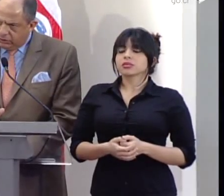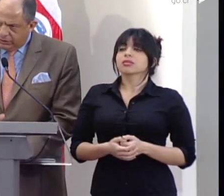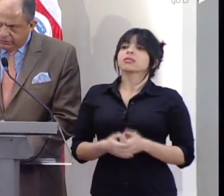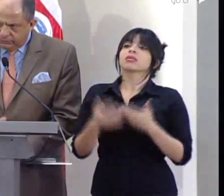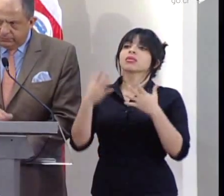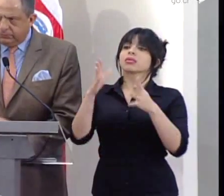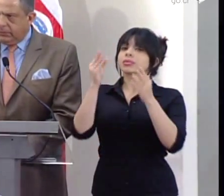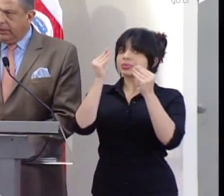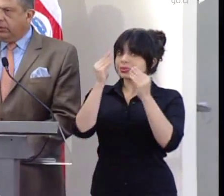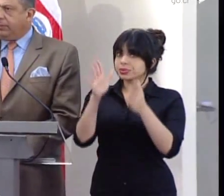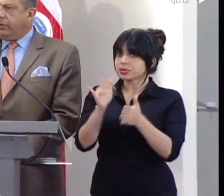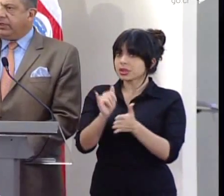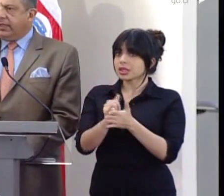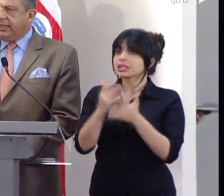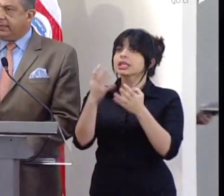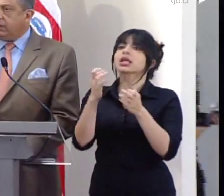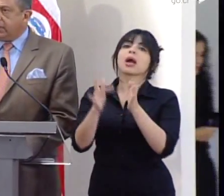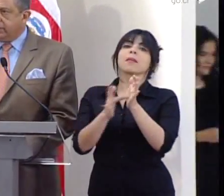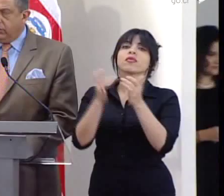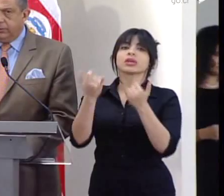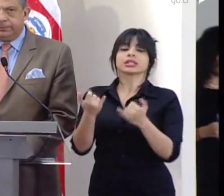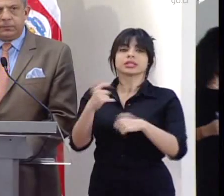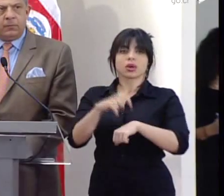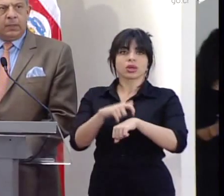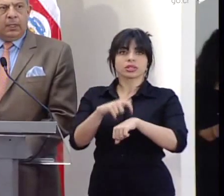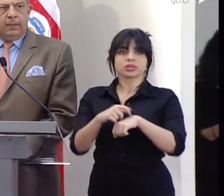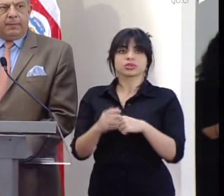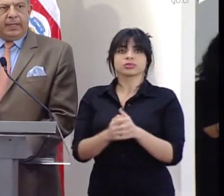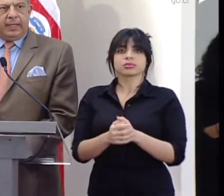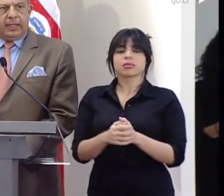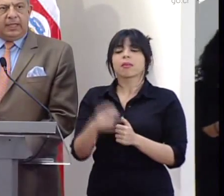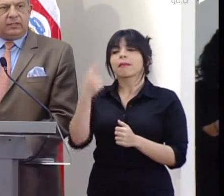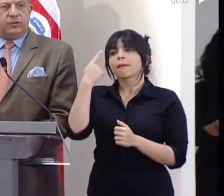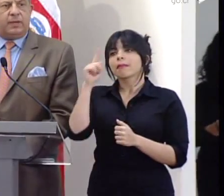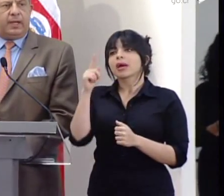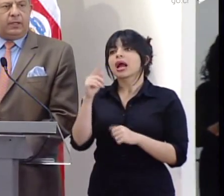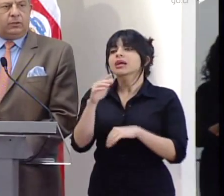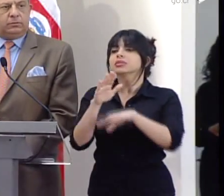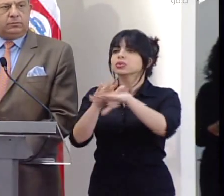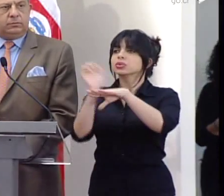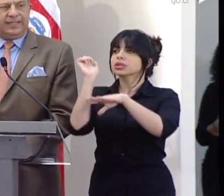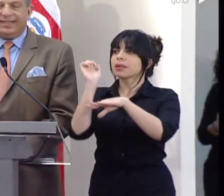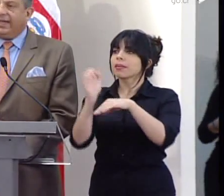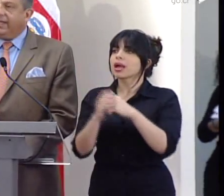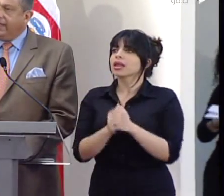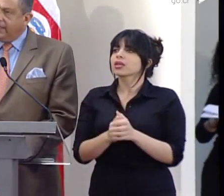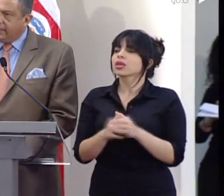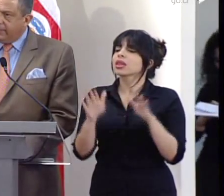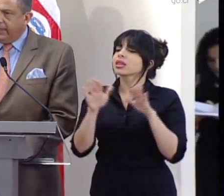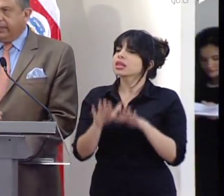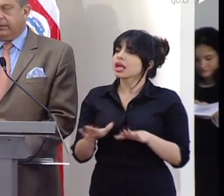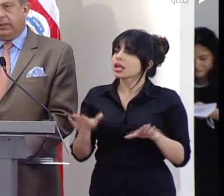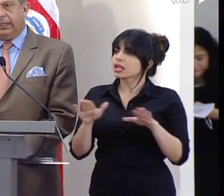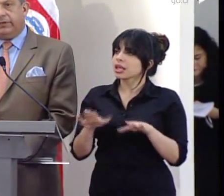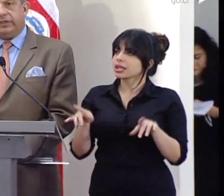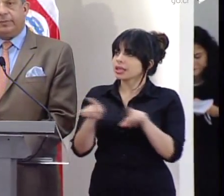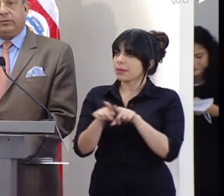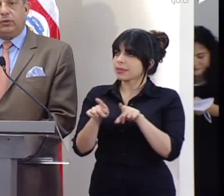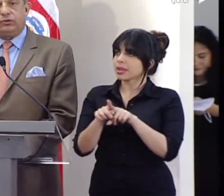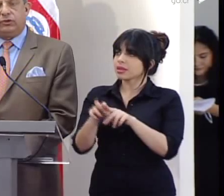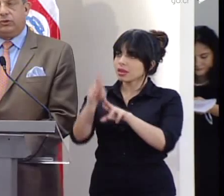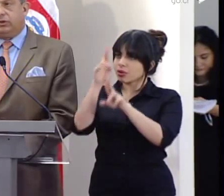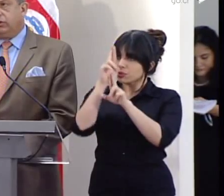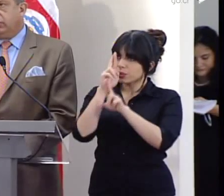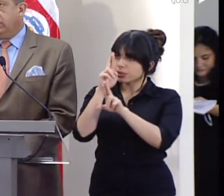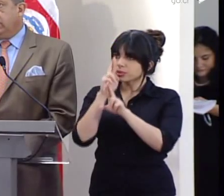Habiendo dicho eso, quiero aprovechar esta ocasión para hacer un llamado de tranquilidad también y de